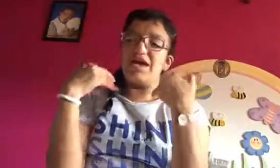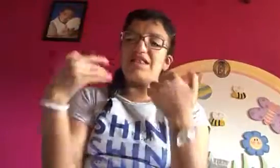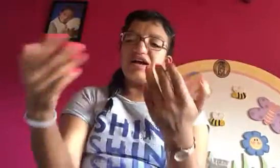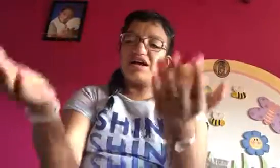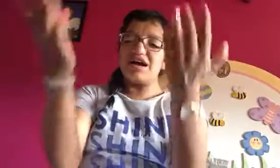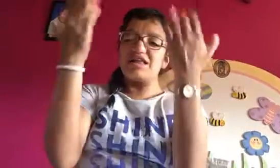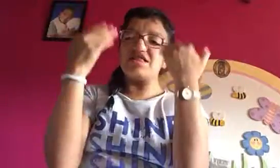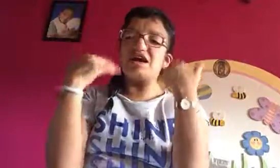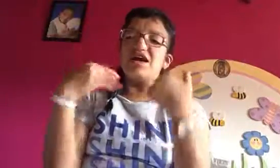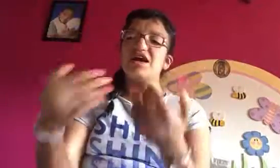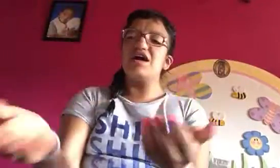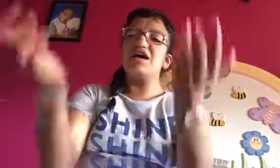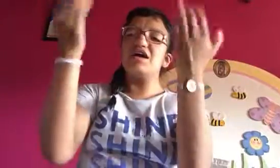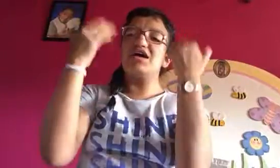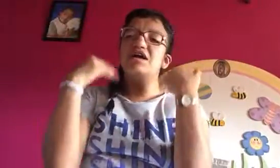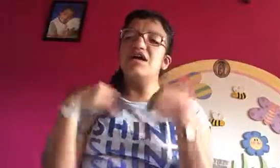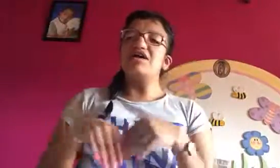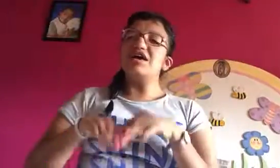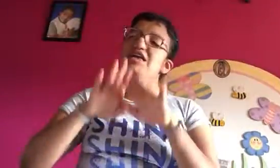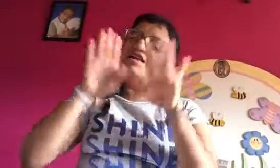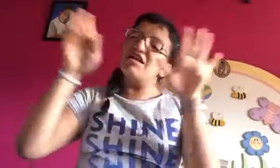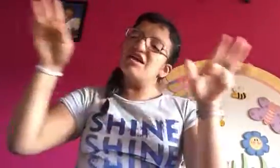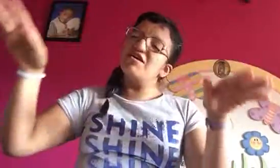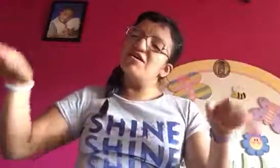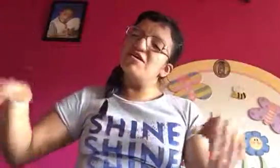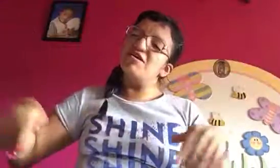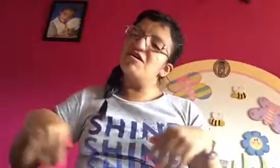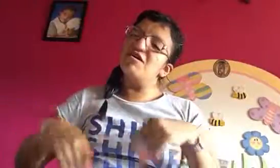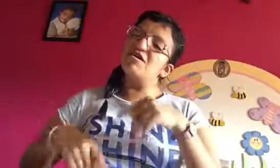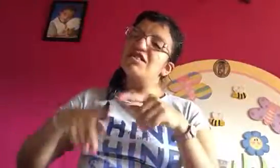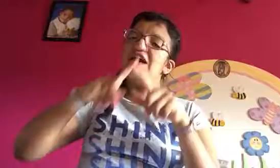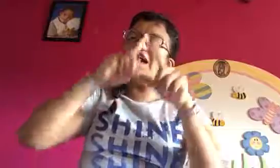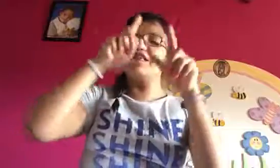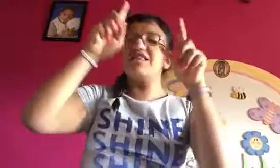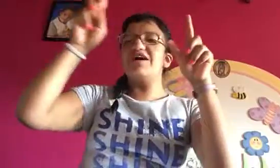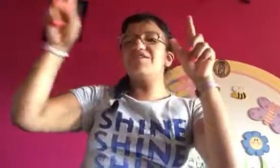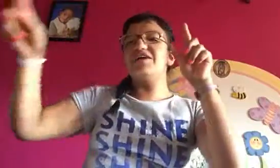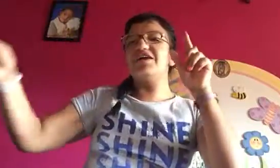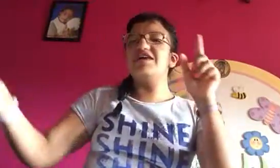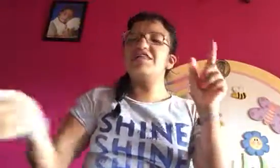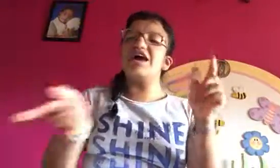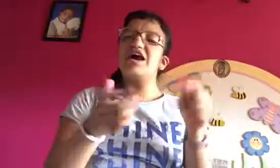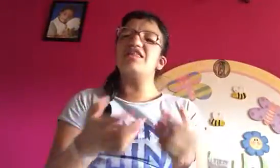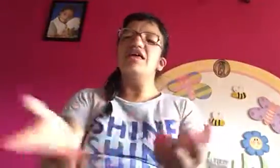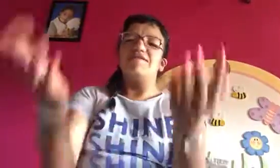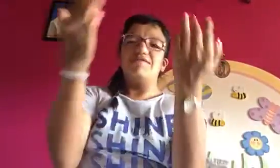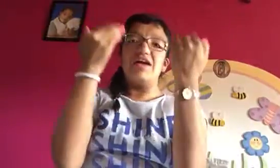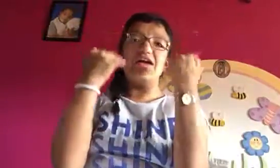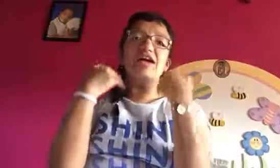Ven a cantar, que llegó la Navidad.